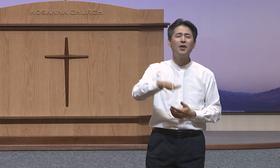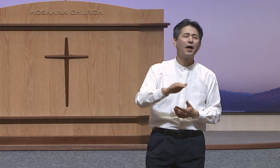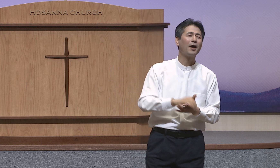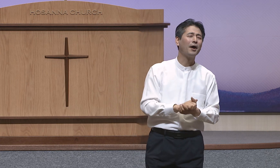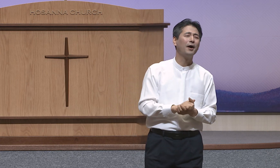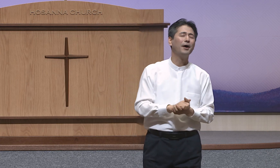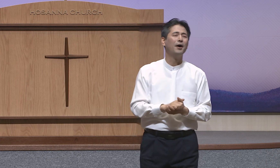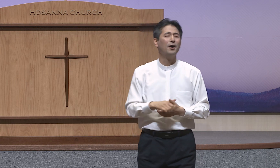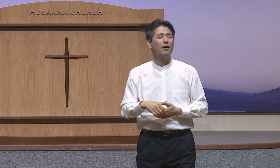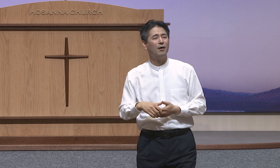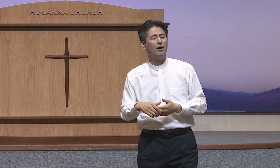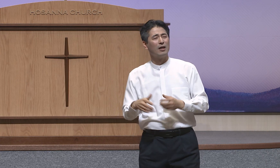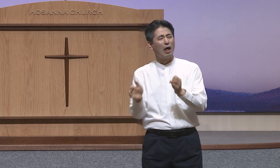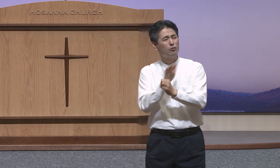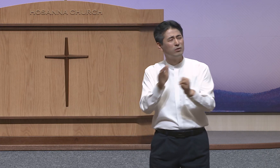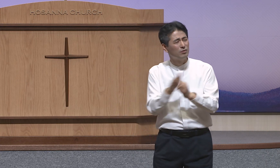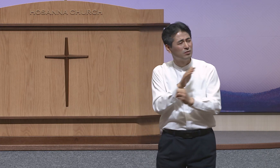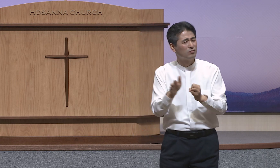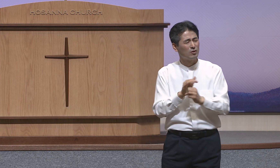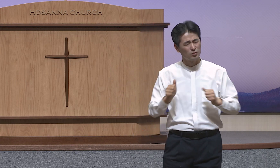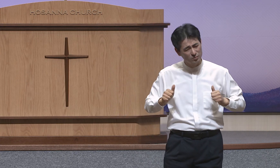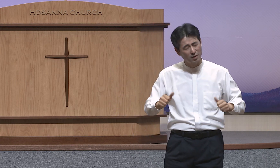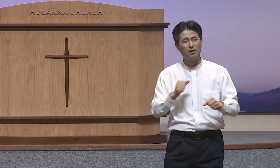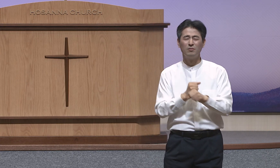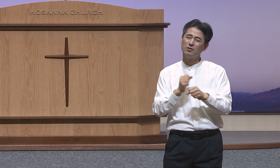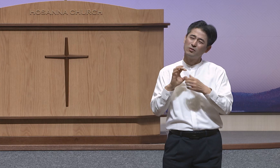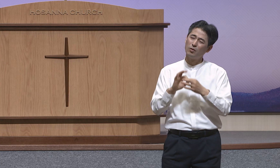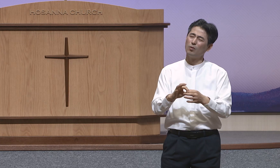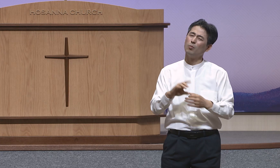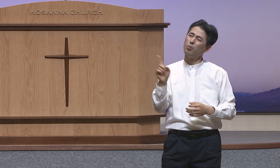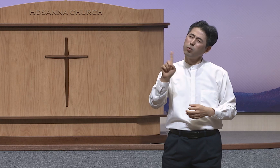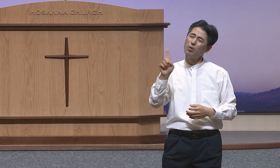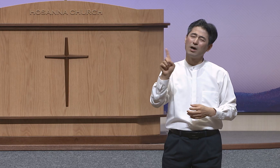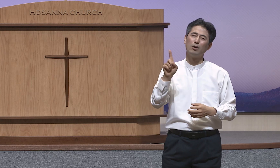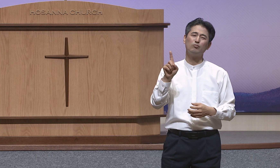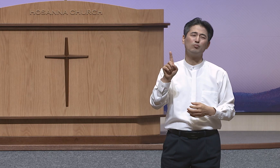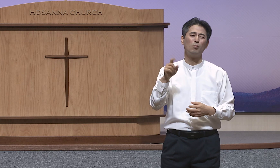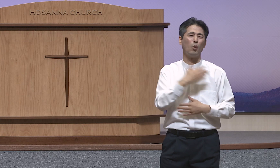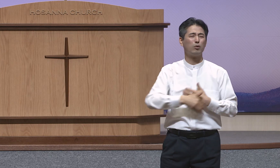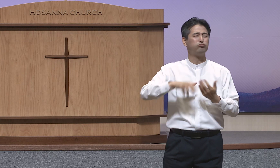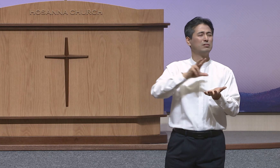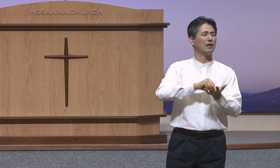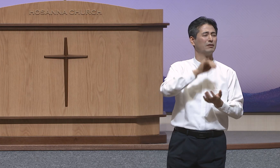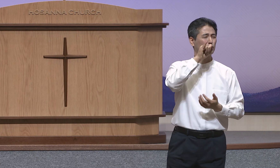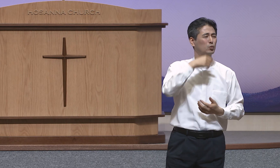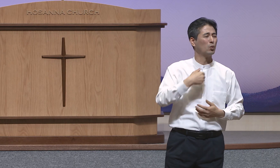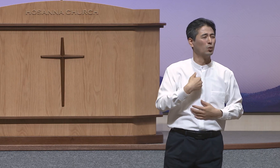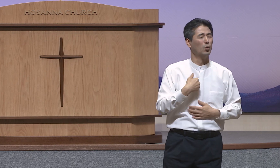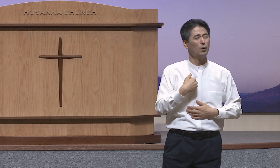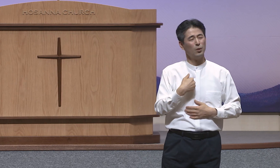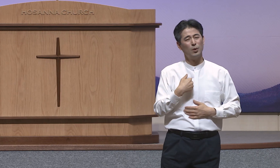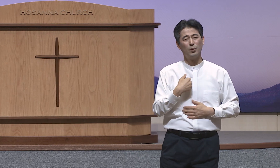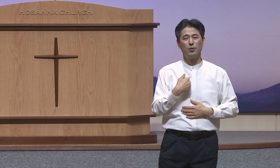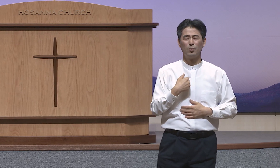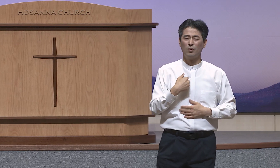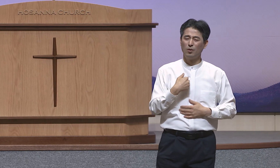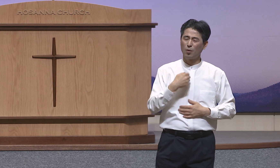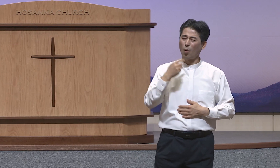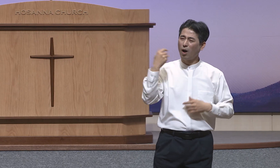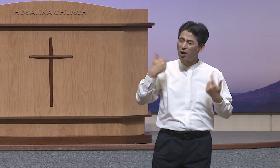대회가 있으니까 열심히 연습을 했습니다. 탁구를 열심히 연습을 하는데 몸에 좀 무리가 있었습니다.